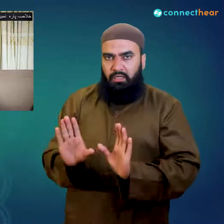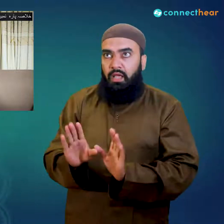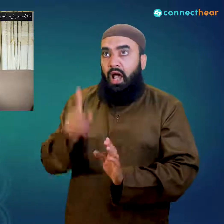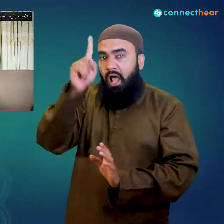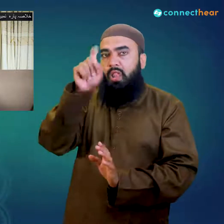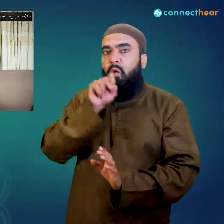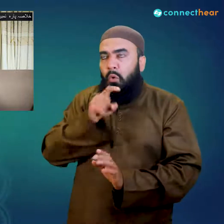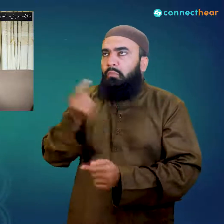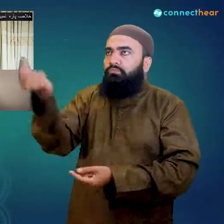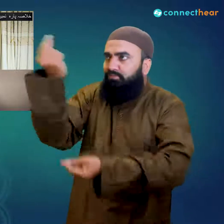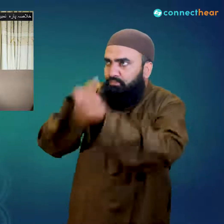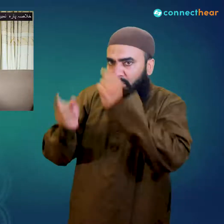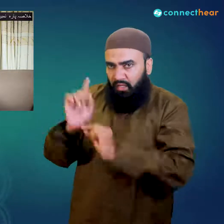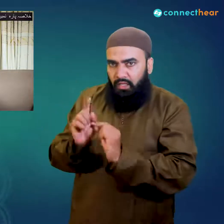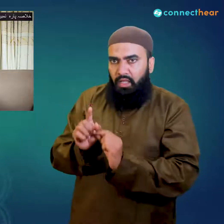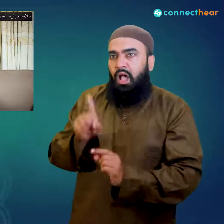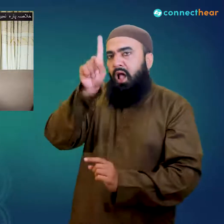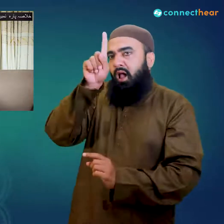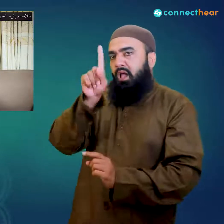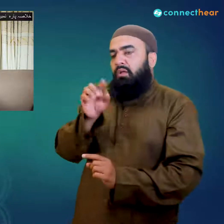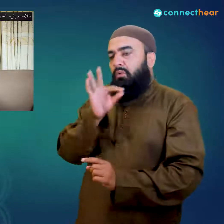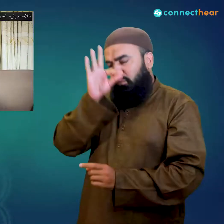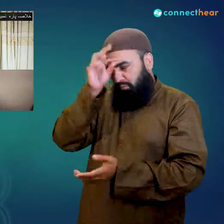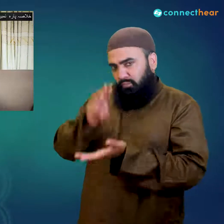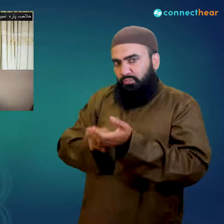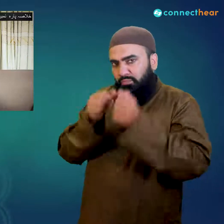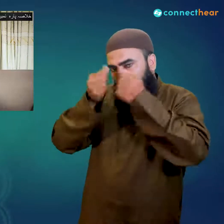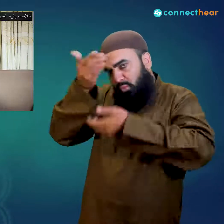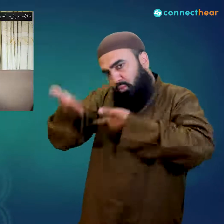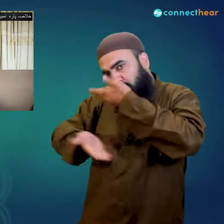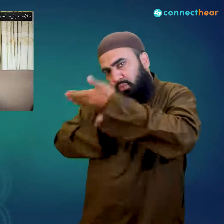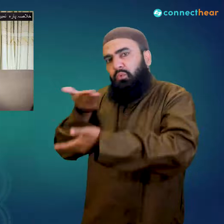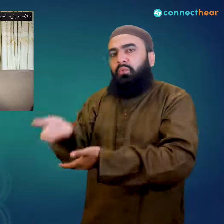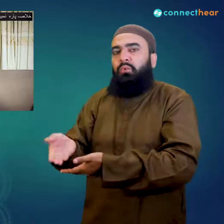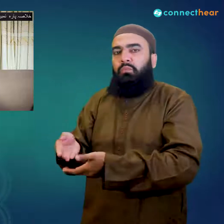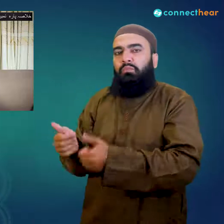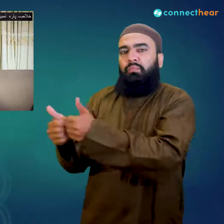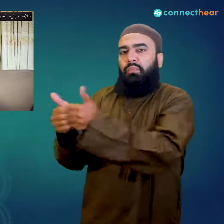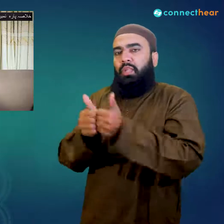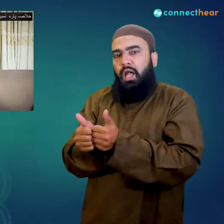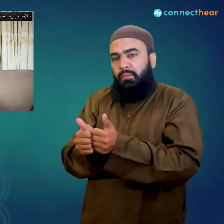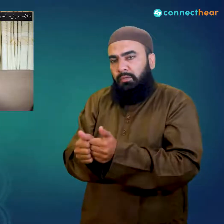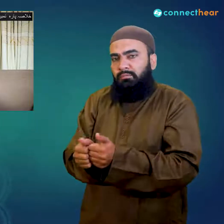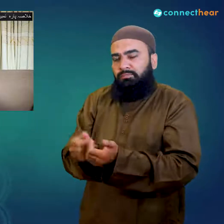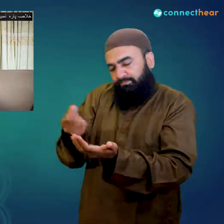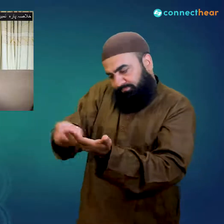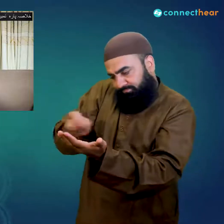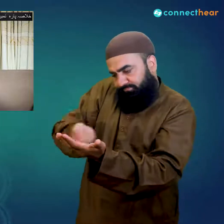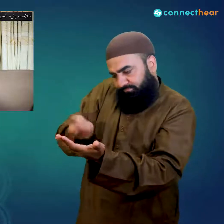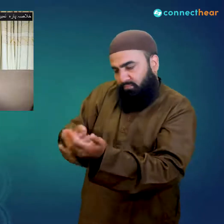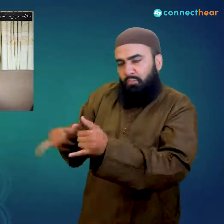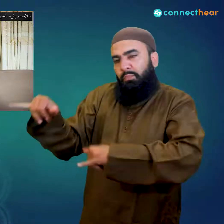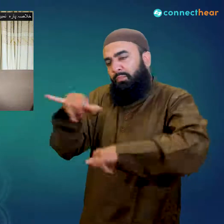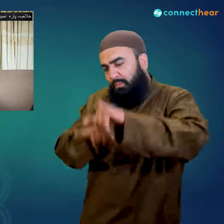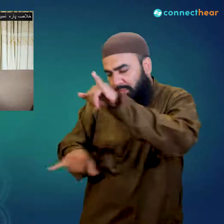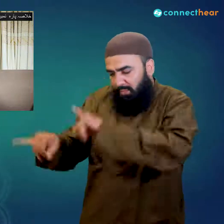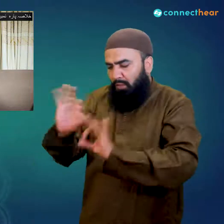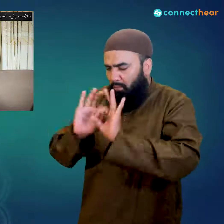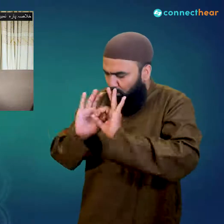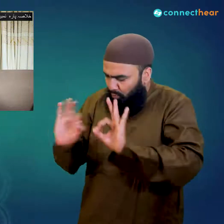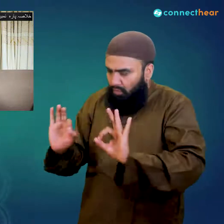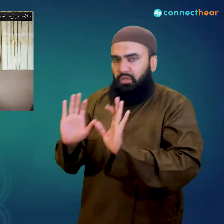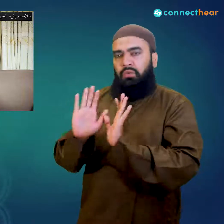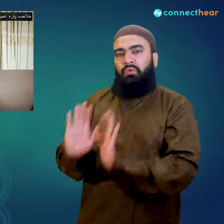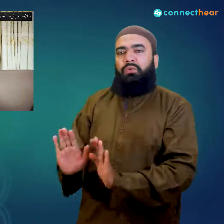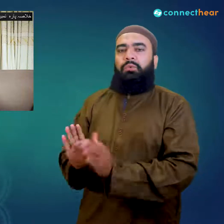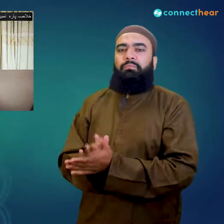میں کر دی گئی تھی۔ آیات بھی آپ صلی اللہ علیہ وسلم کے زمانے میں ترتیب دے دی گئی تھی کہ کون سی